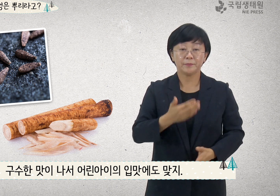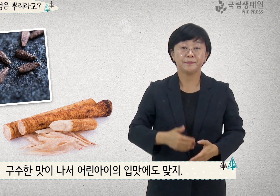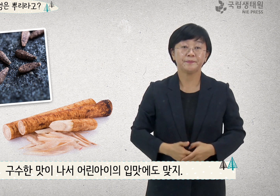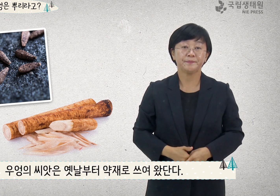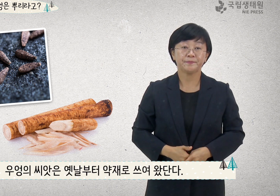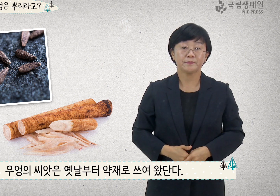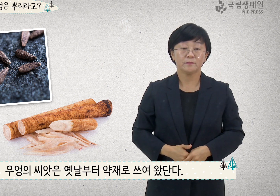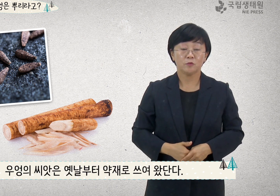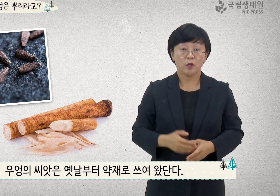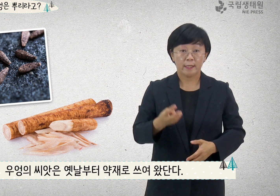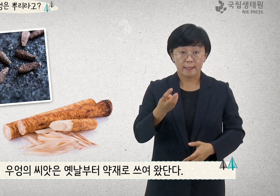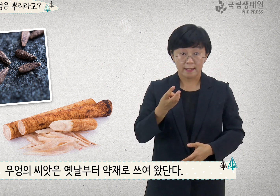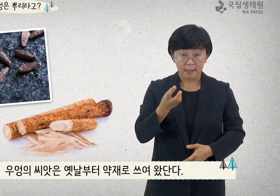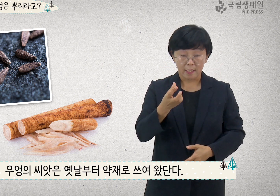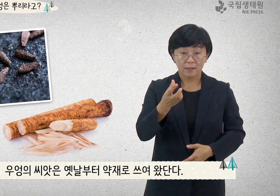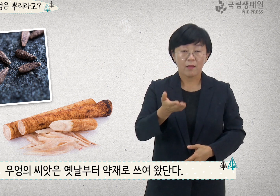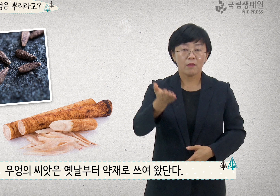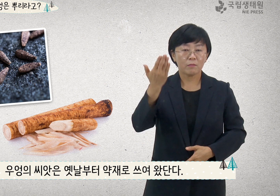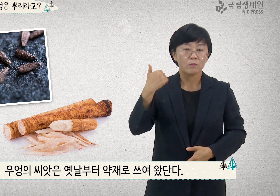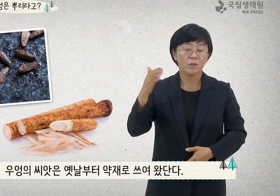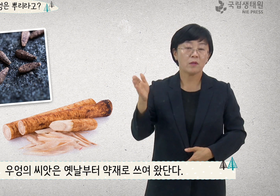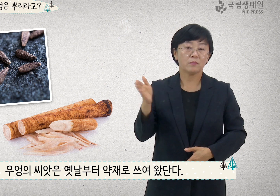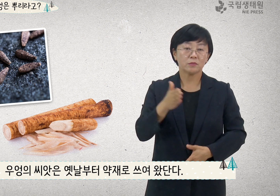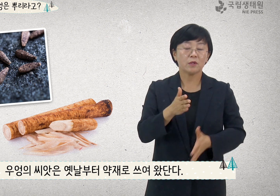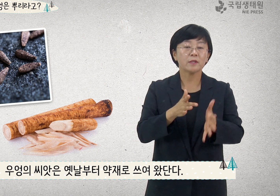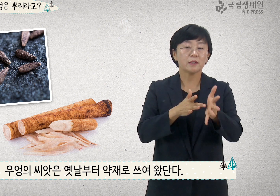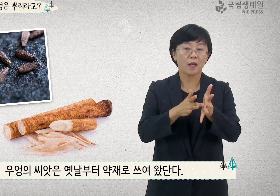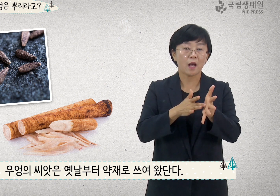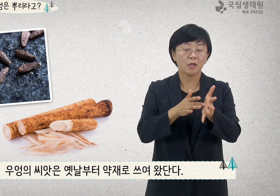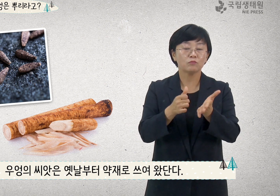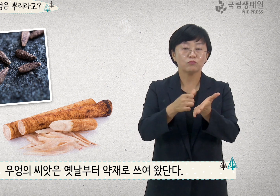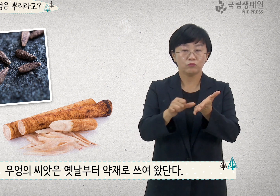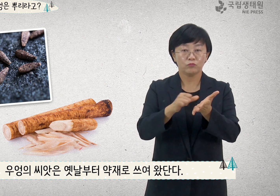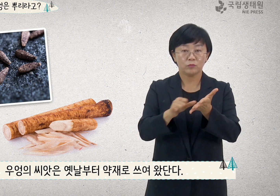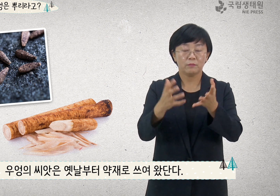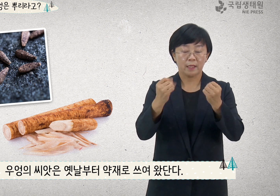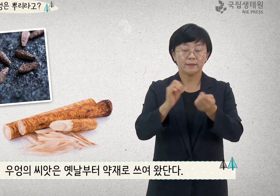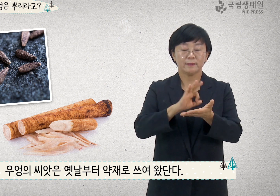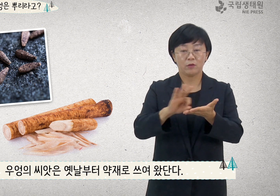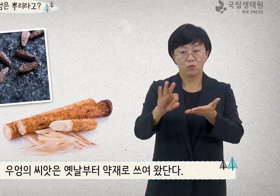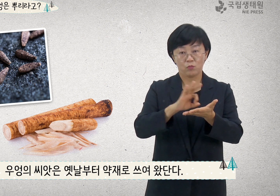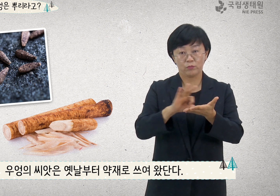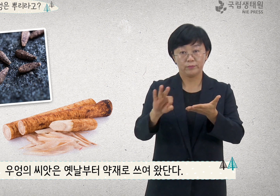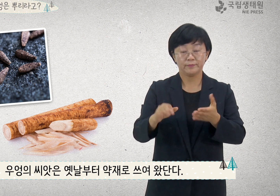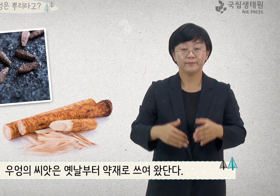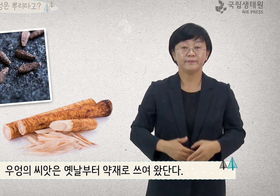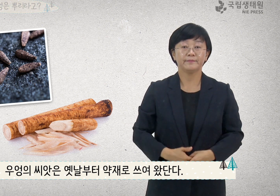우엉의 씨앗은 옛날부터 약재로 쓰여왔단다.